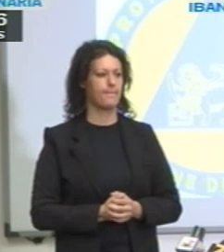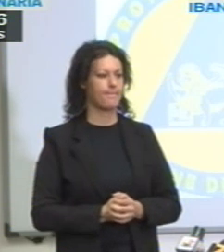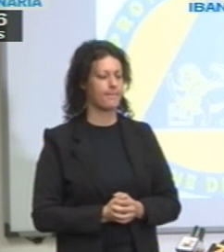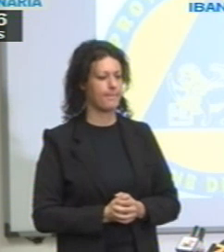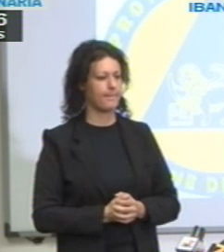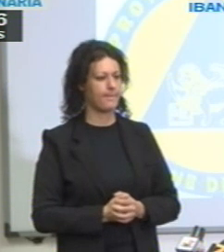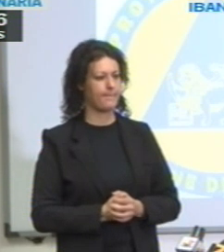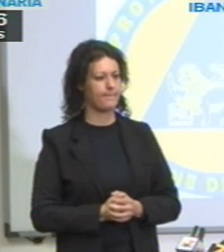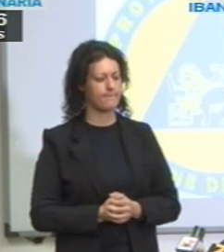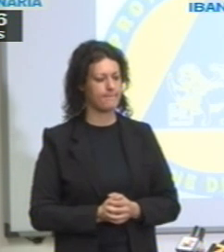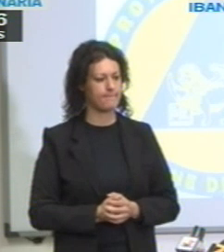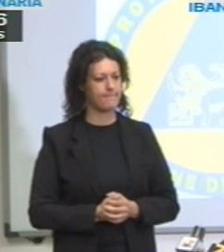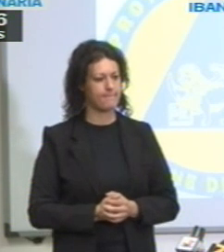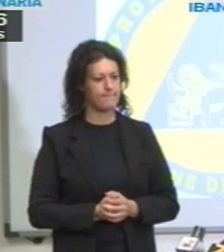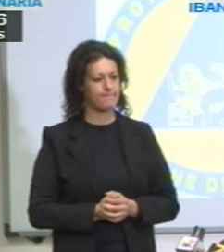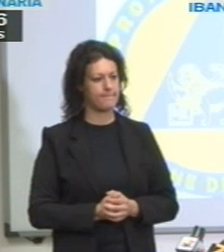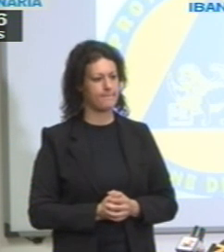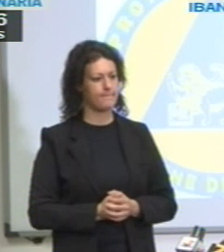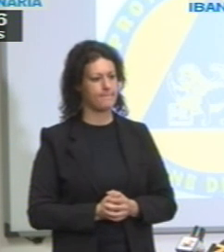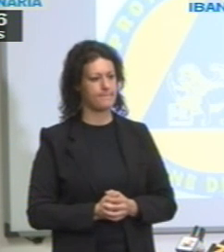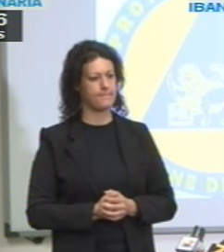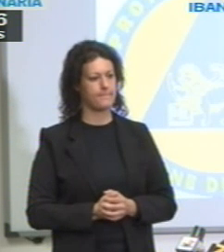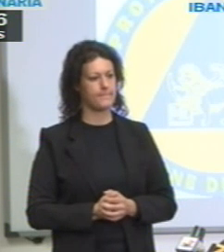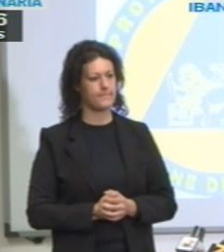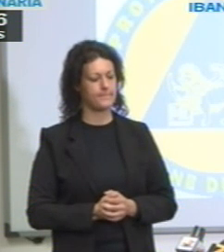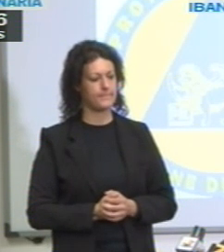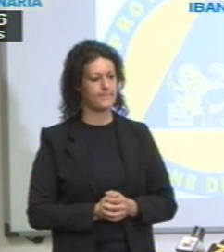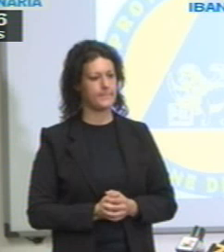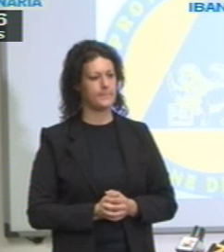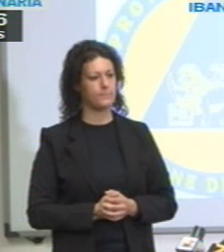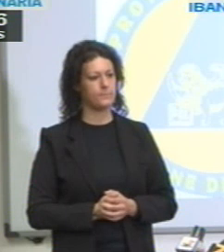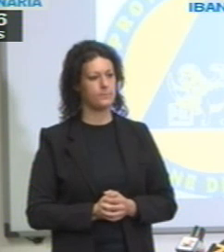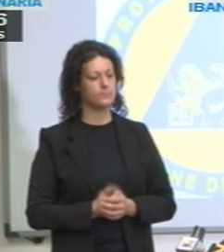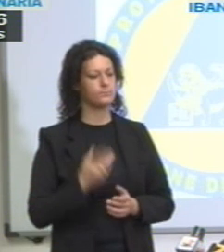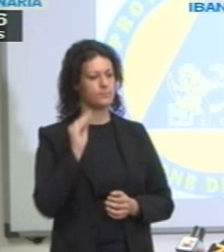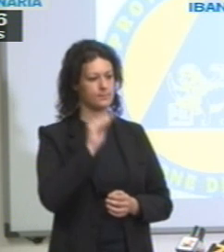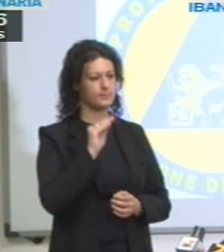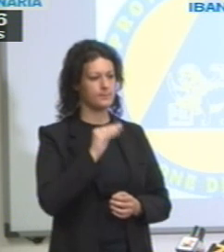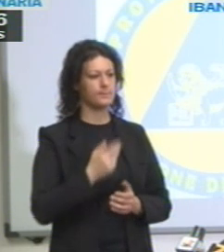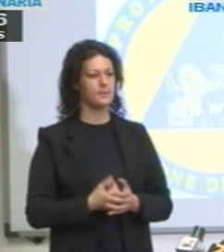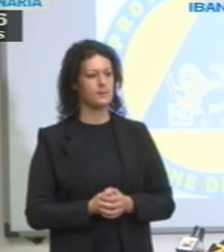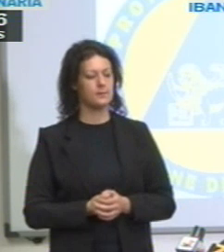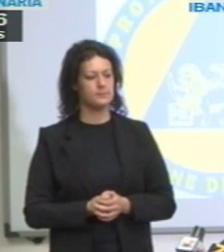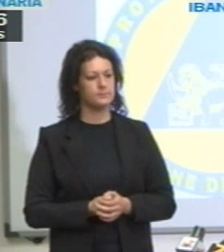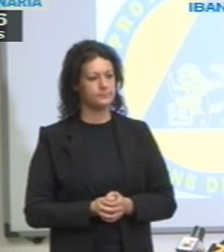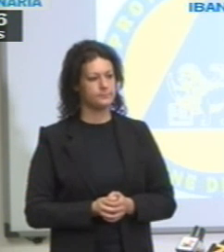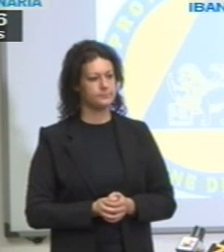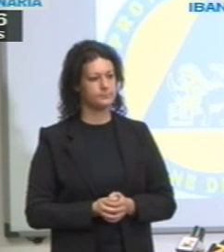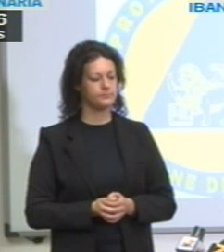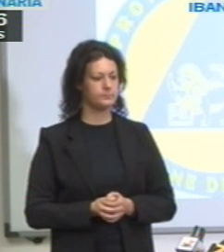Nicolussi Moro, scusate, ma dunque, ecco qua. L'ultimo decreto